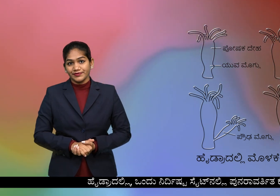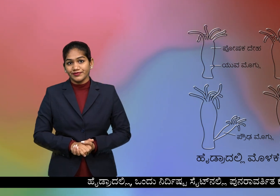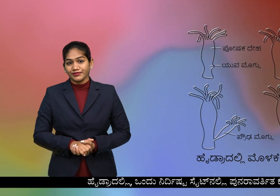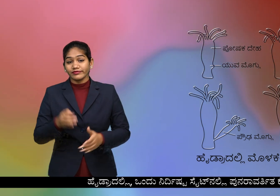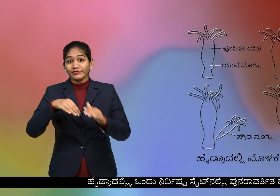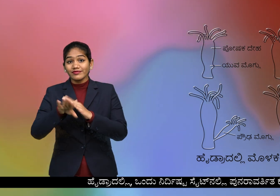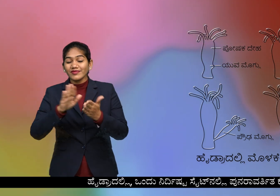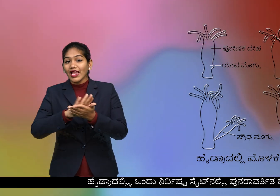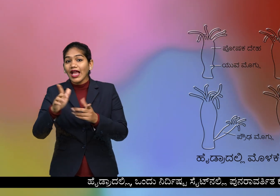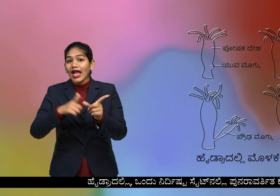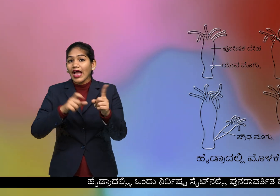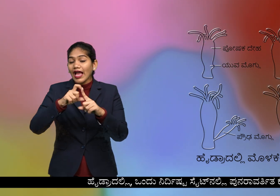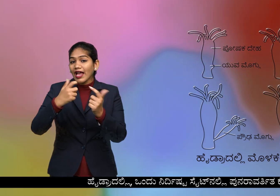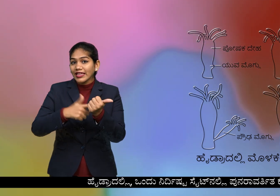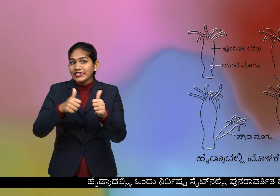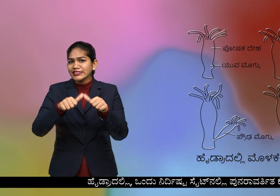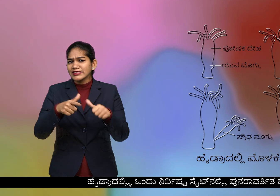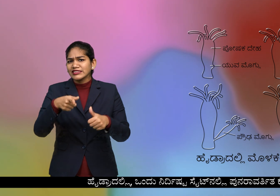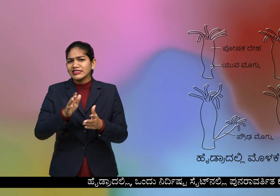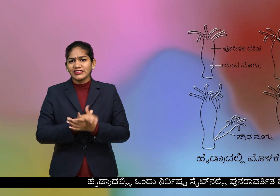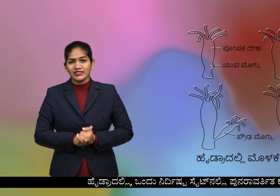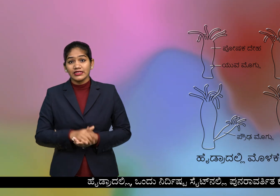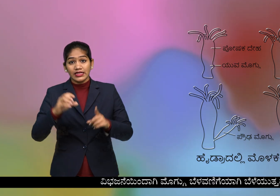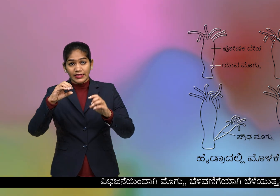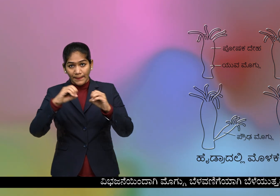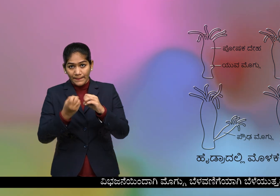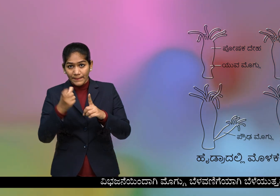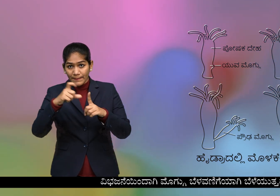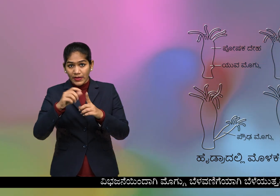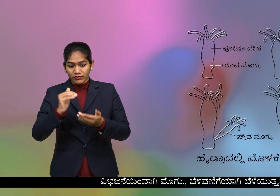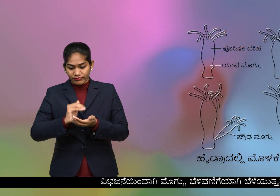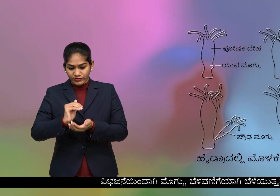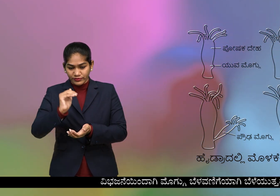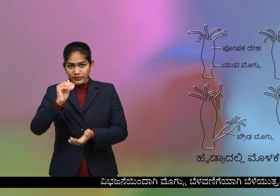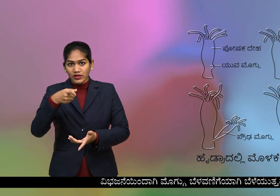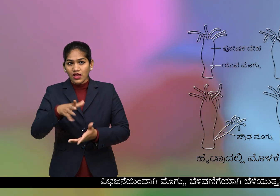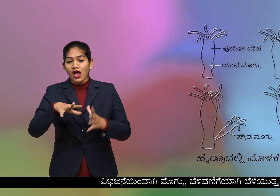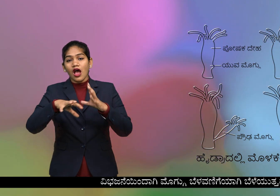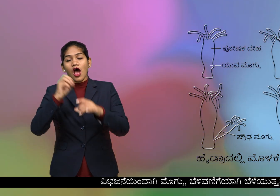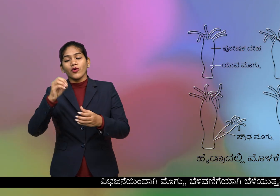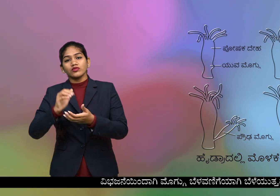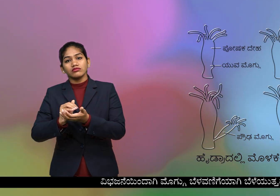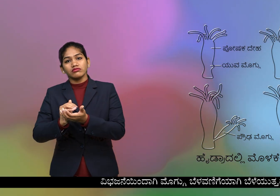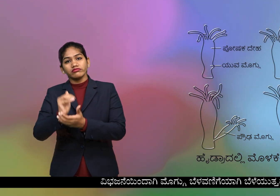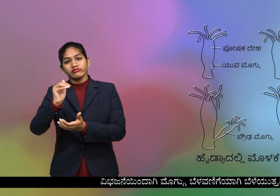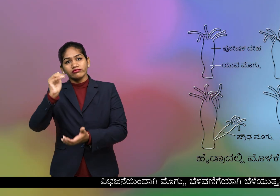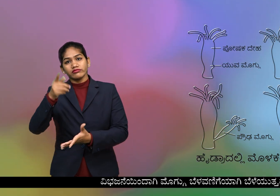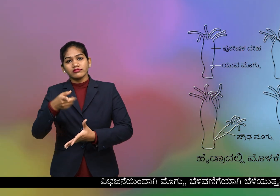ಹೈಡ್ರಾದಲ್ಲಿ ಒಂದು ನಿರ್ದಿಷ್ಟ ಸೈಟ್ನಲ್ಲಿ ಪುನರಾವರ್ತಿತ ಕೋಶ ವಿಭಜನೆಯಿಂದಾಗಿ ಮೊಗ್ಗು ಬೆಳವಣಿಗೆಯಾಗಿ ಬೆಳೆಯುತ್ತದೆ.